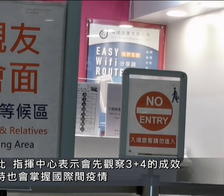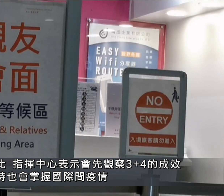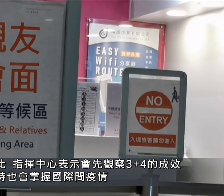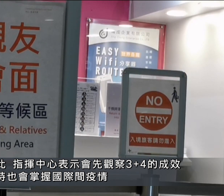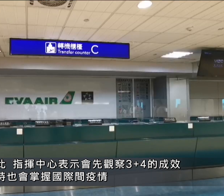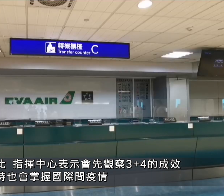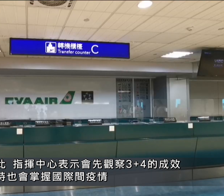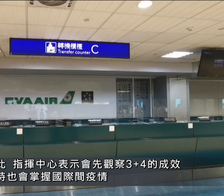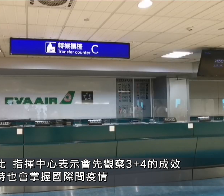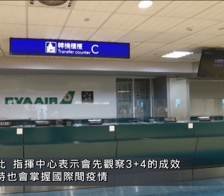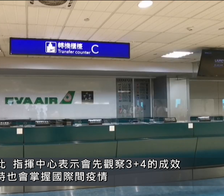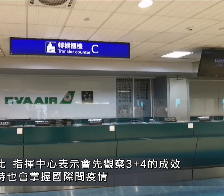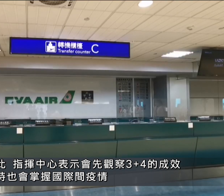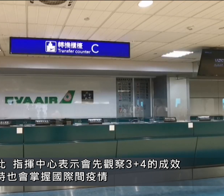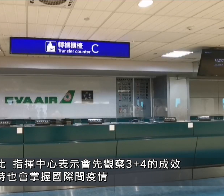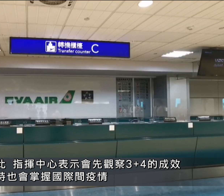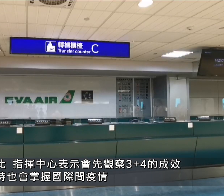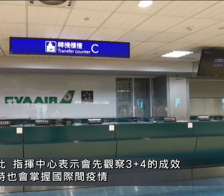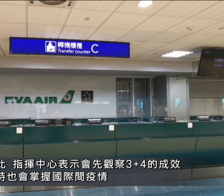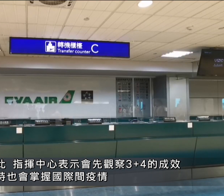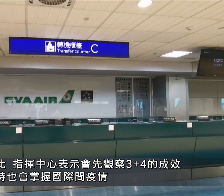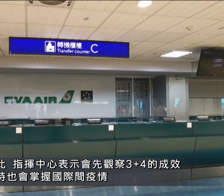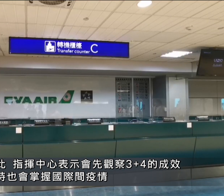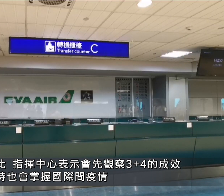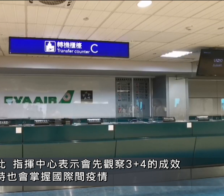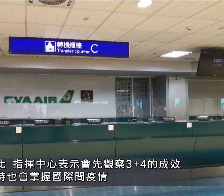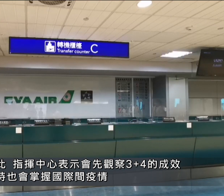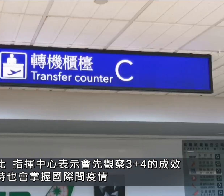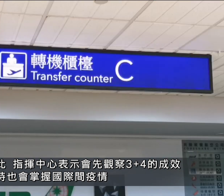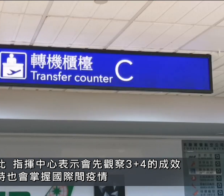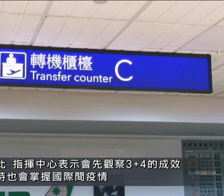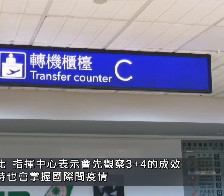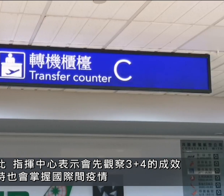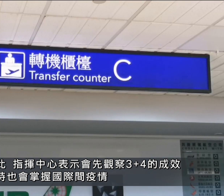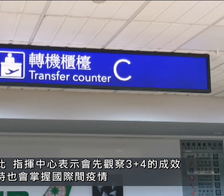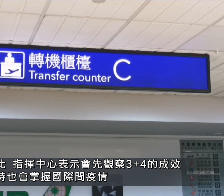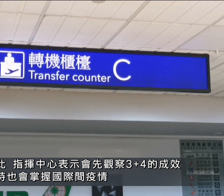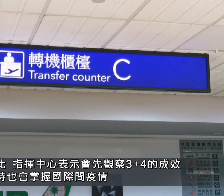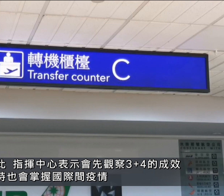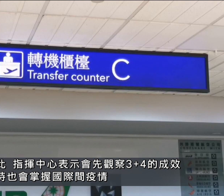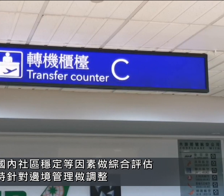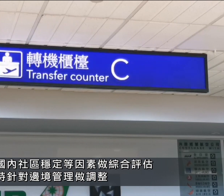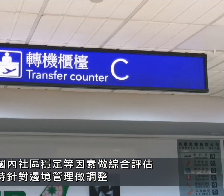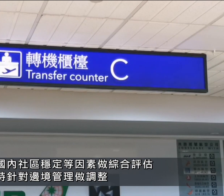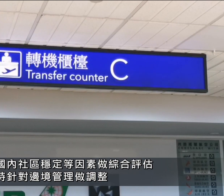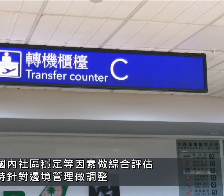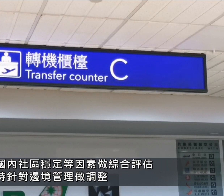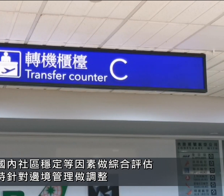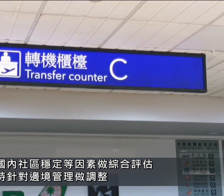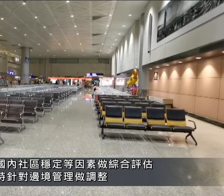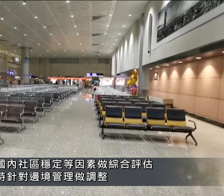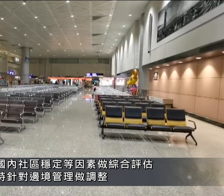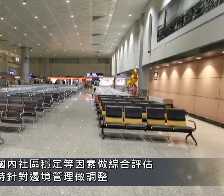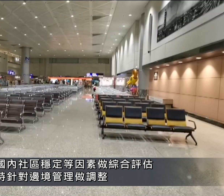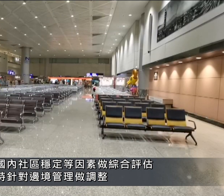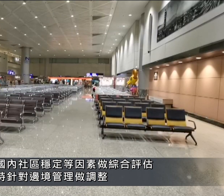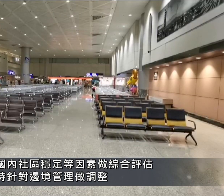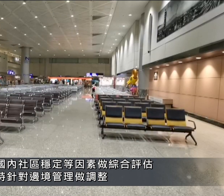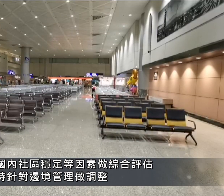表示，会先观察3+4的成效，同时也会掌握国际间的疫情以及国内社区稳定等因素做综合评